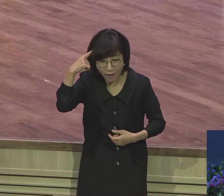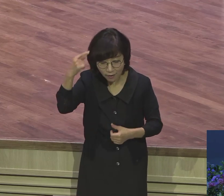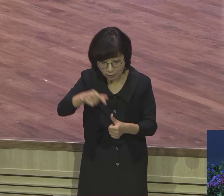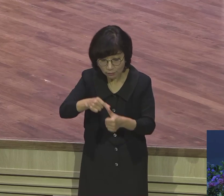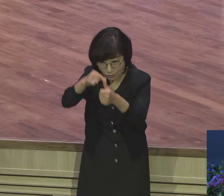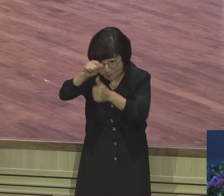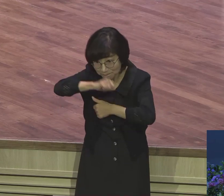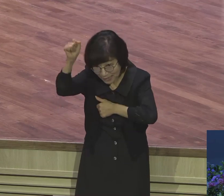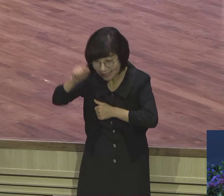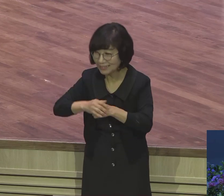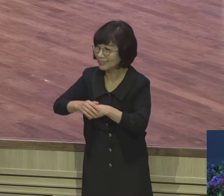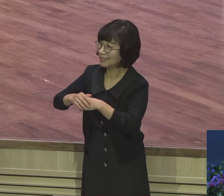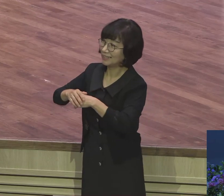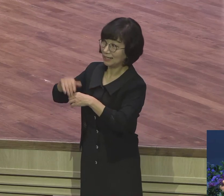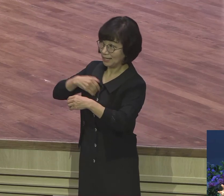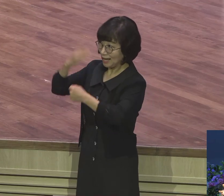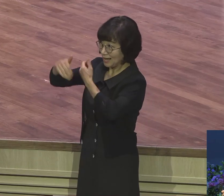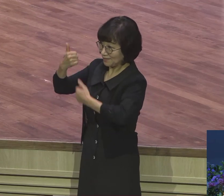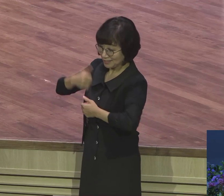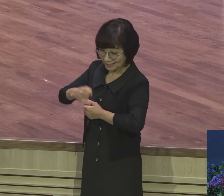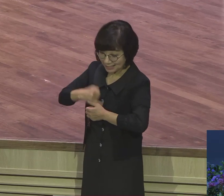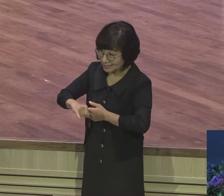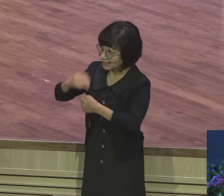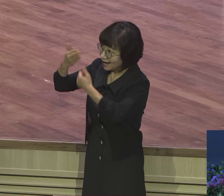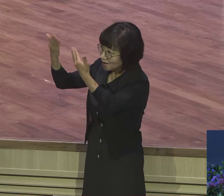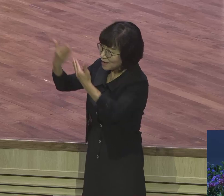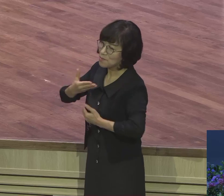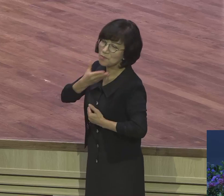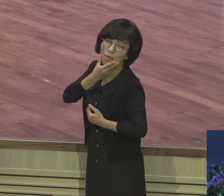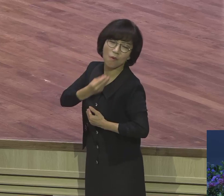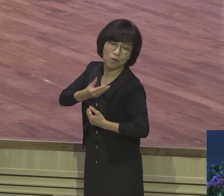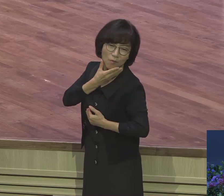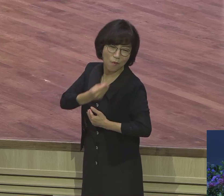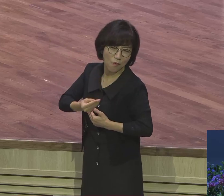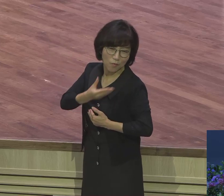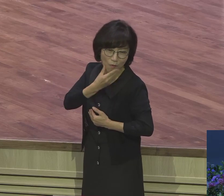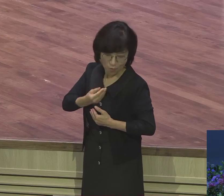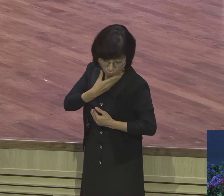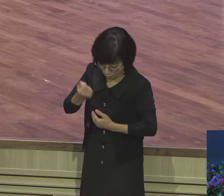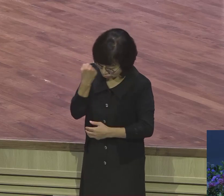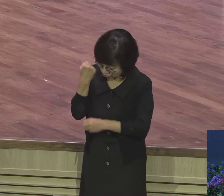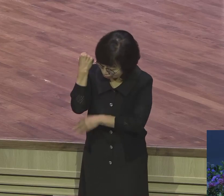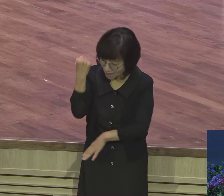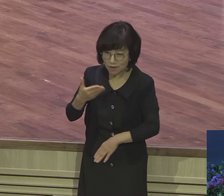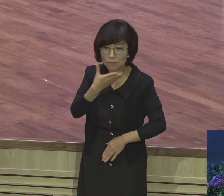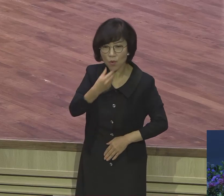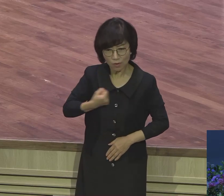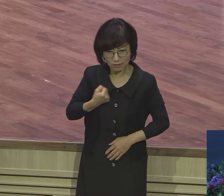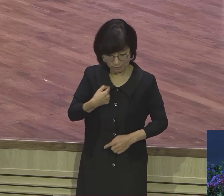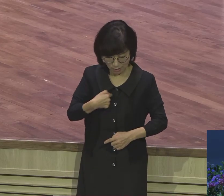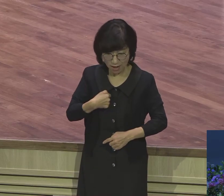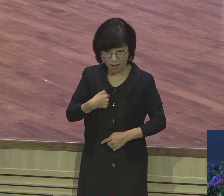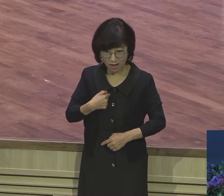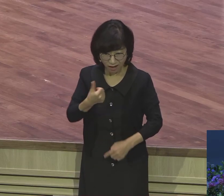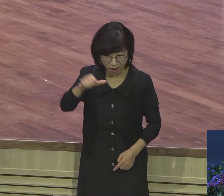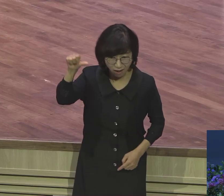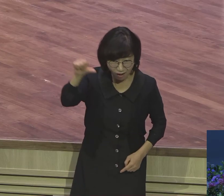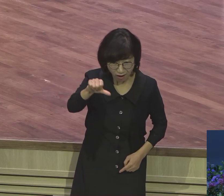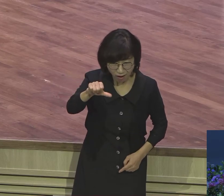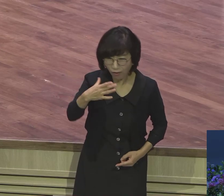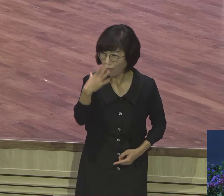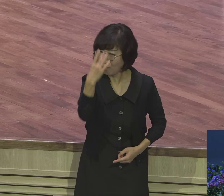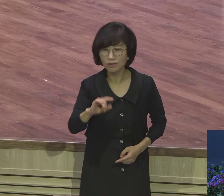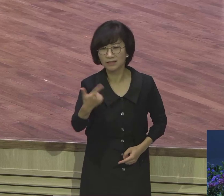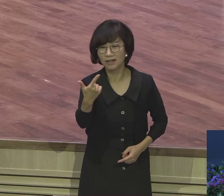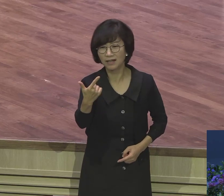자녀 나를 통해서 모든 복이 다 나가 여러분이 복의 근원이라고요. 저주의 근원이 아니라고요.